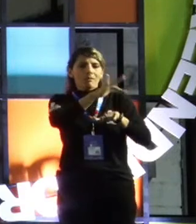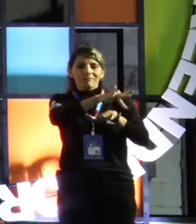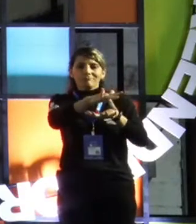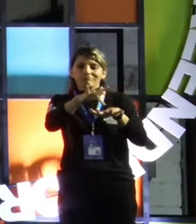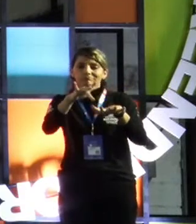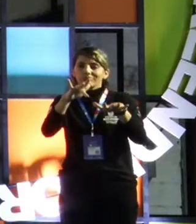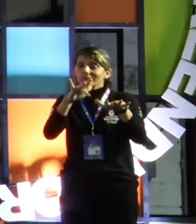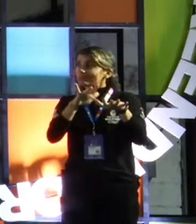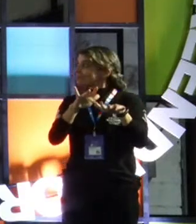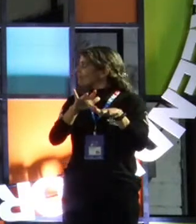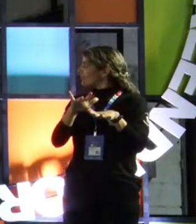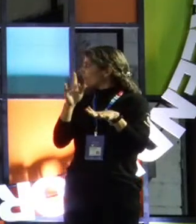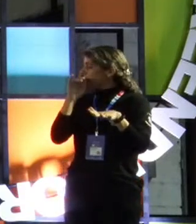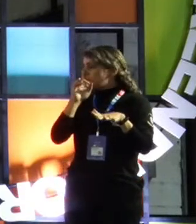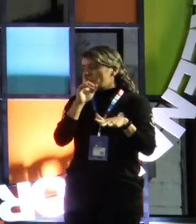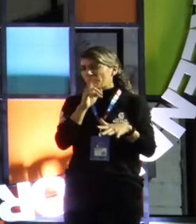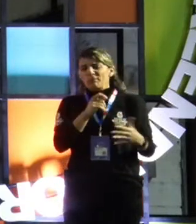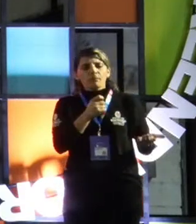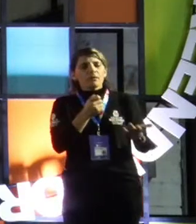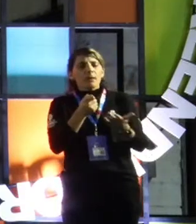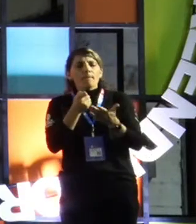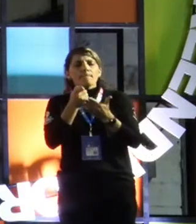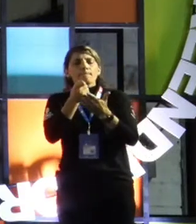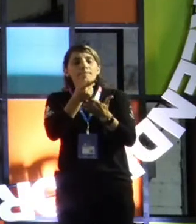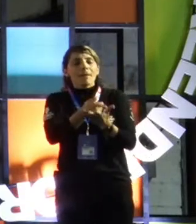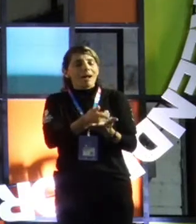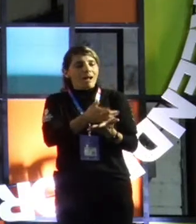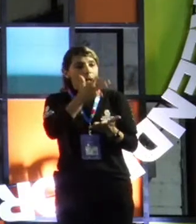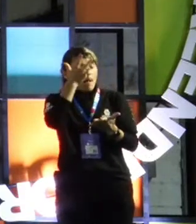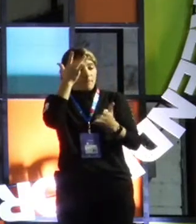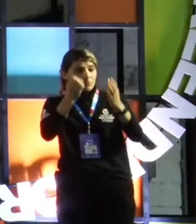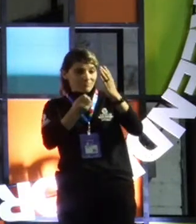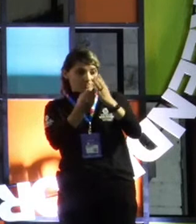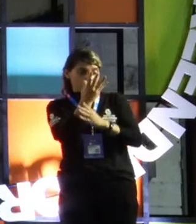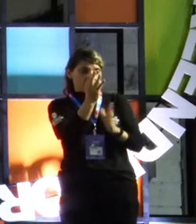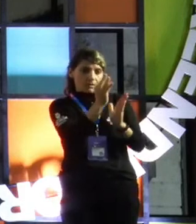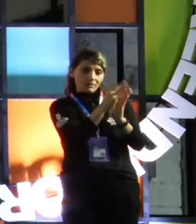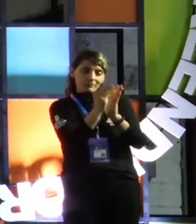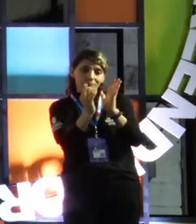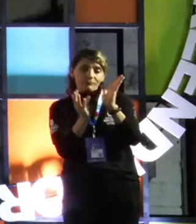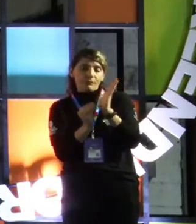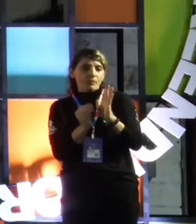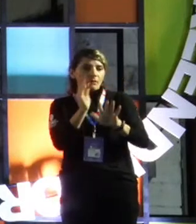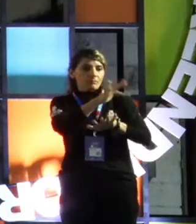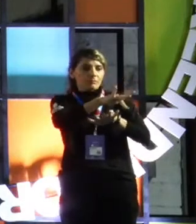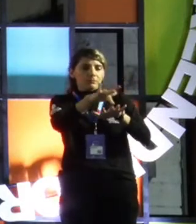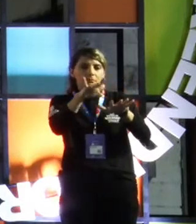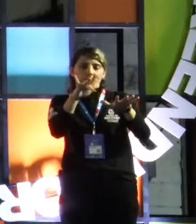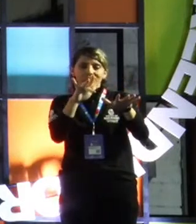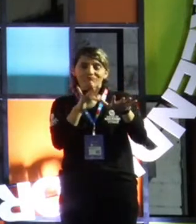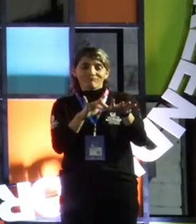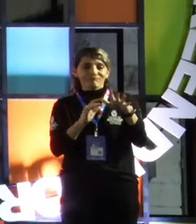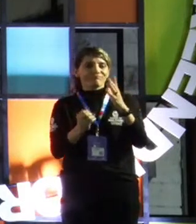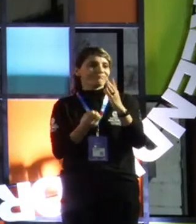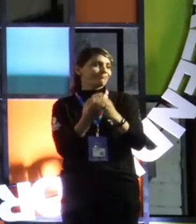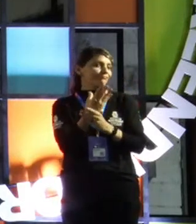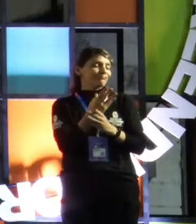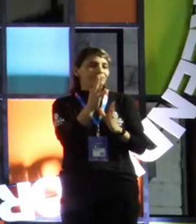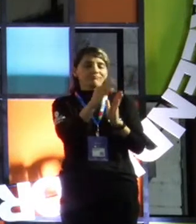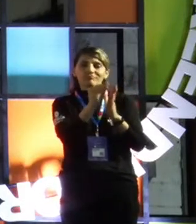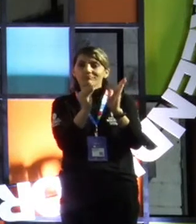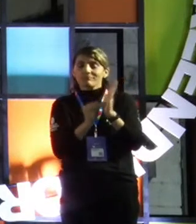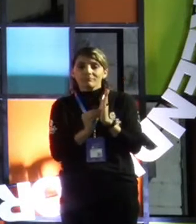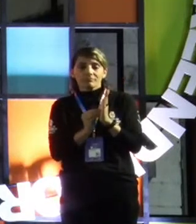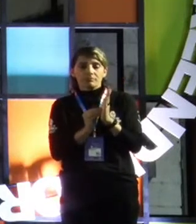está aí também pagando criador de conteúdo. Então, tem muita rede social que monetiza criador de conteúdo. E